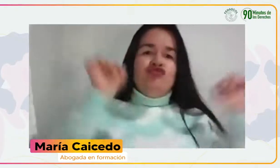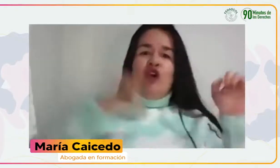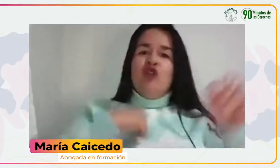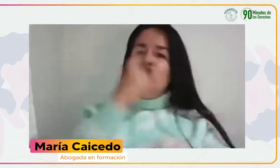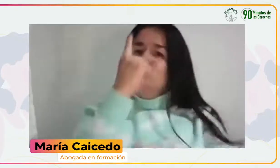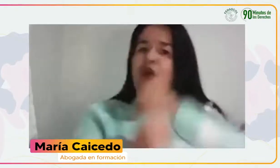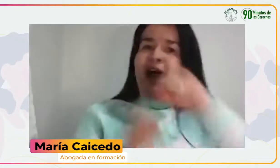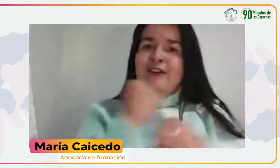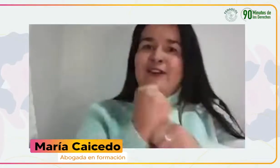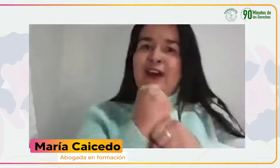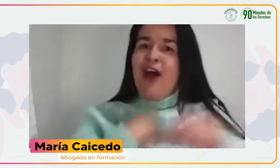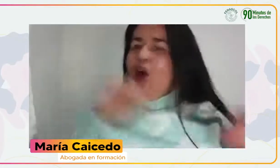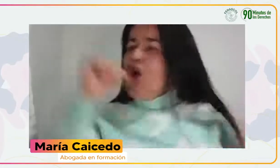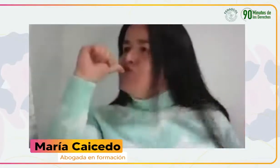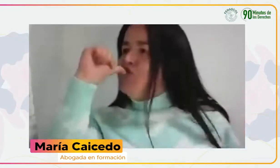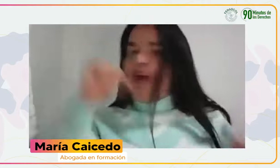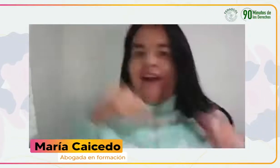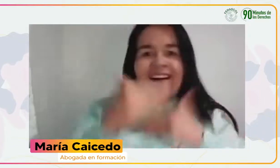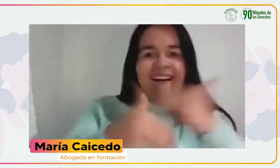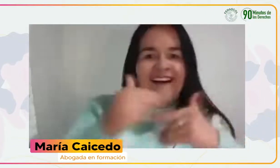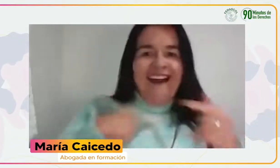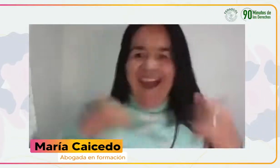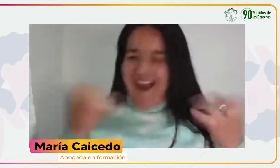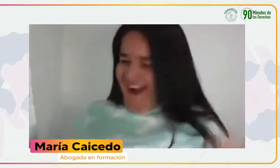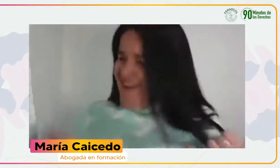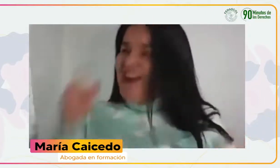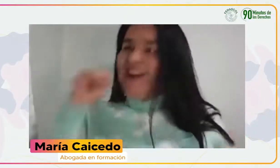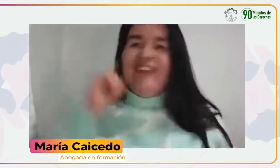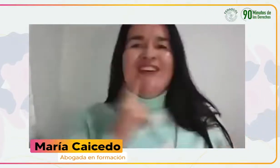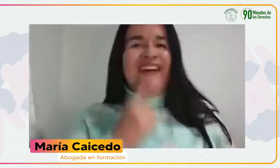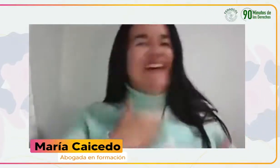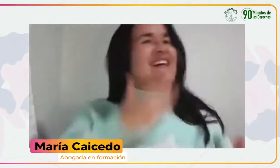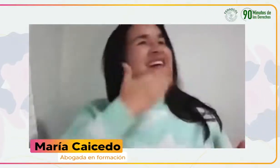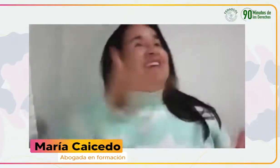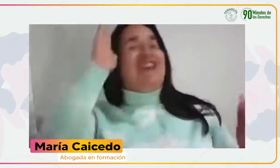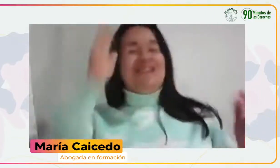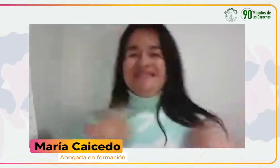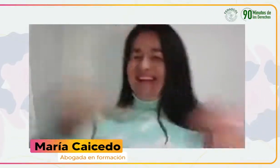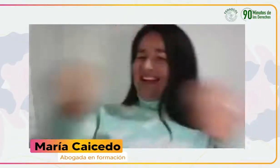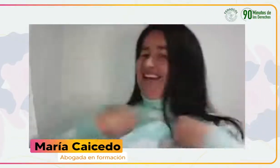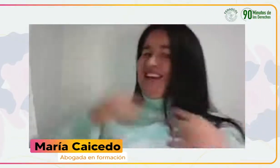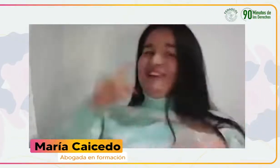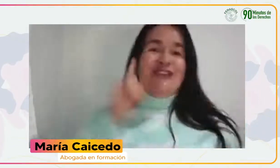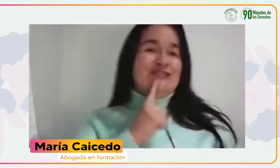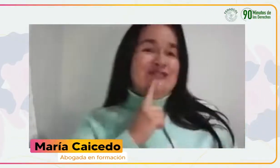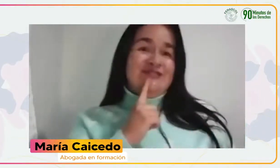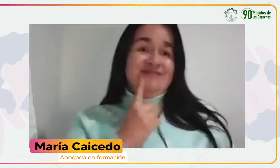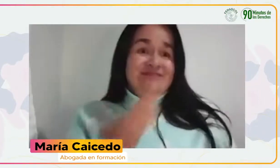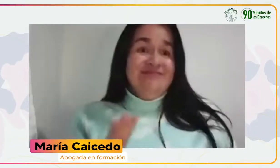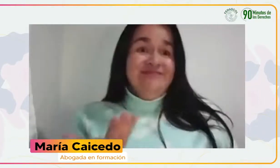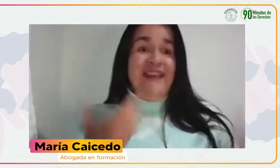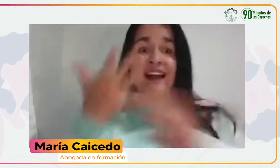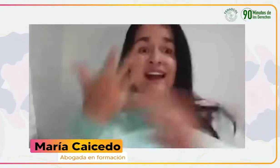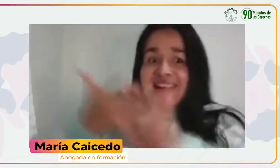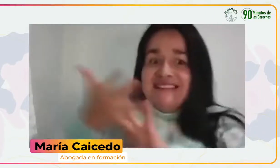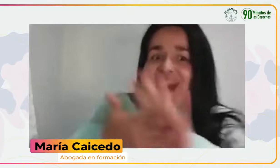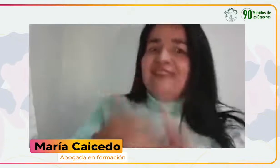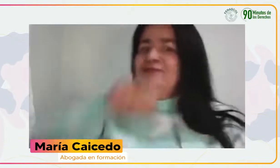1983 y era una bebé. Tenía un añito cuando empezó FENASCOL y como persona sorda,